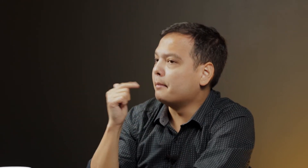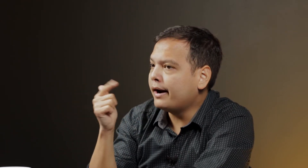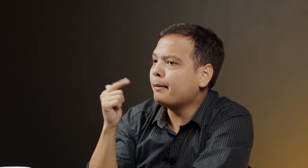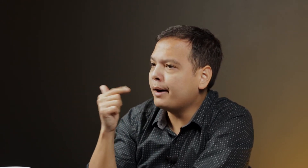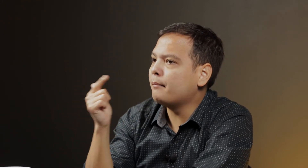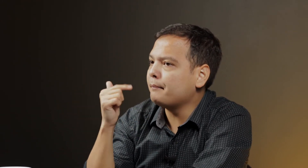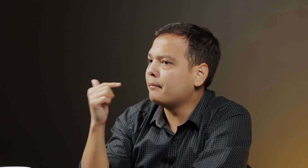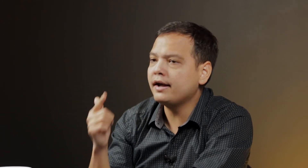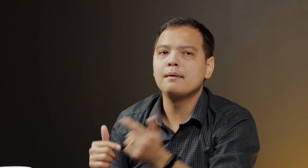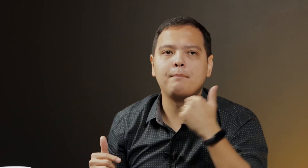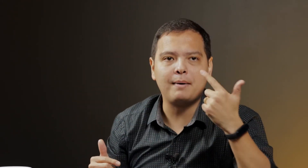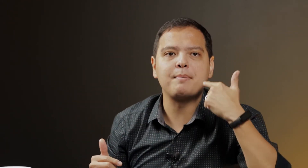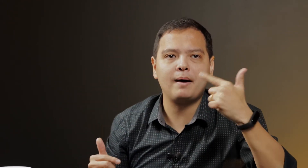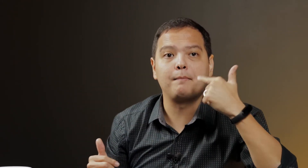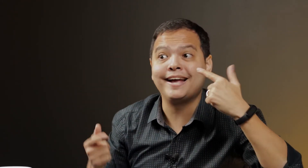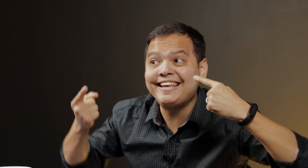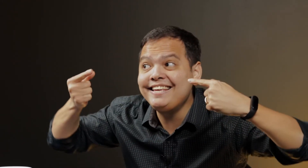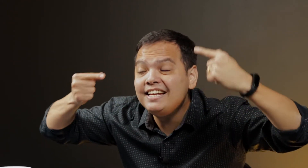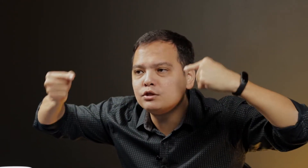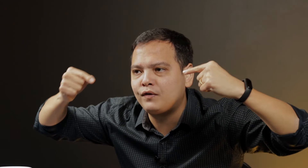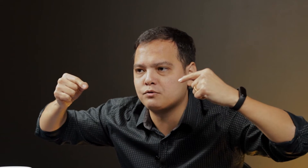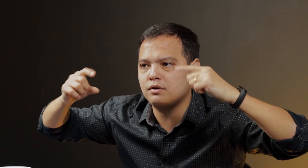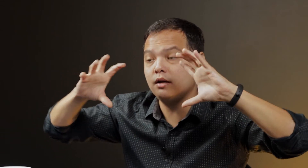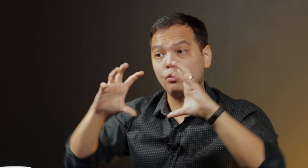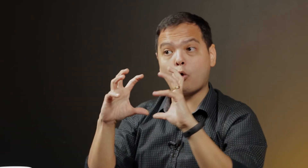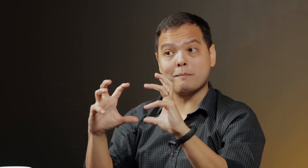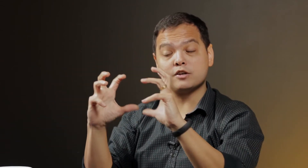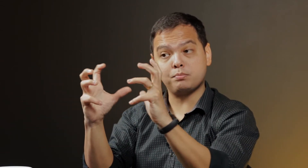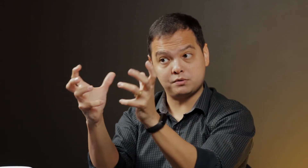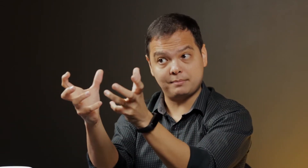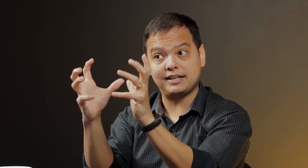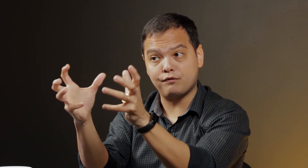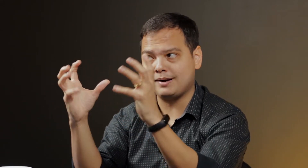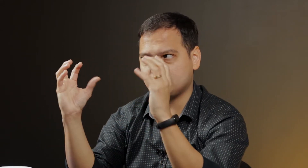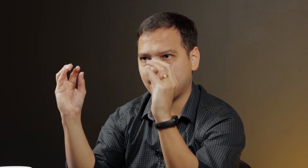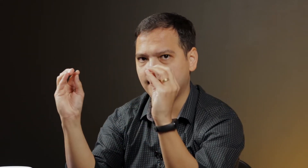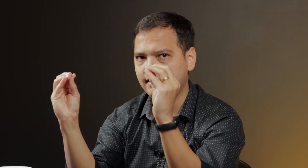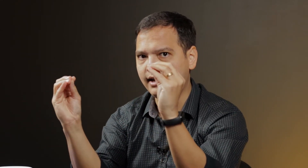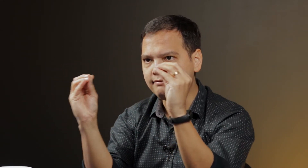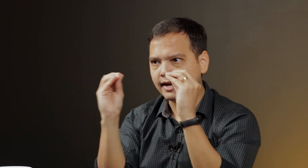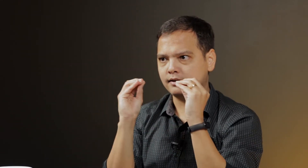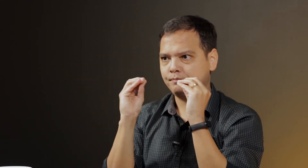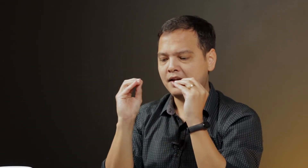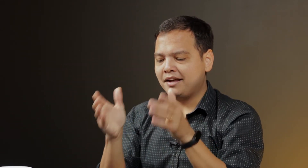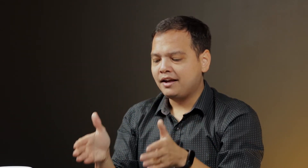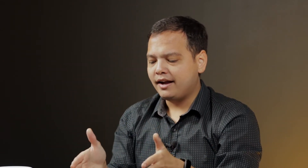mamãe, mamãe, mamãe, mamãe, papai, papai, papai. E isso faz com que, no começo, porque o cérebro tem informação, ele entenda.